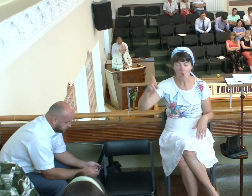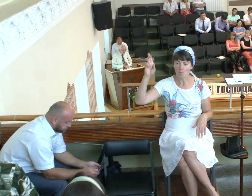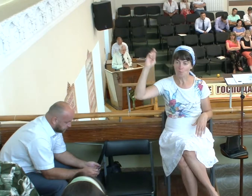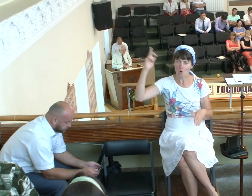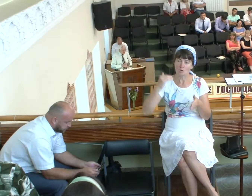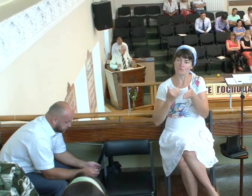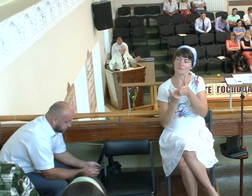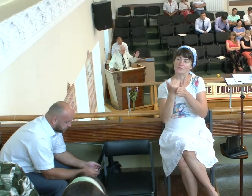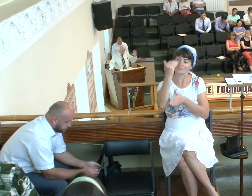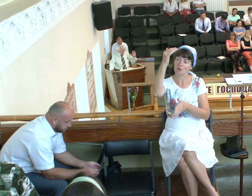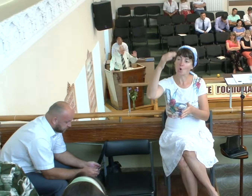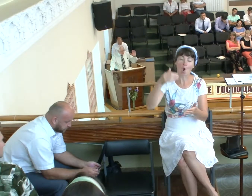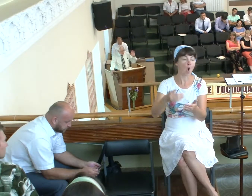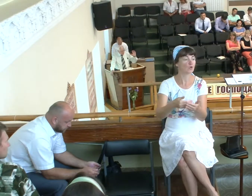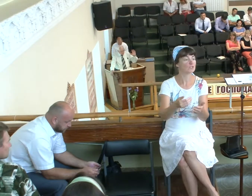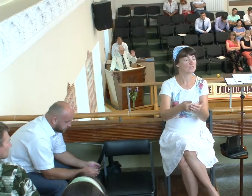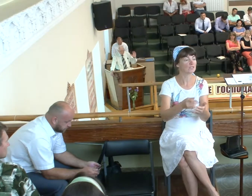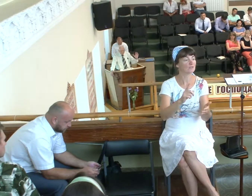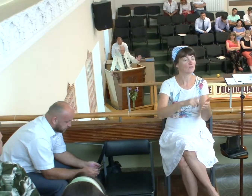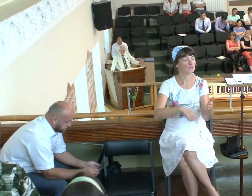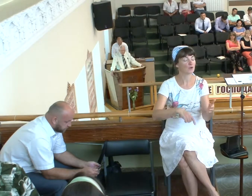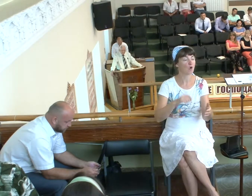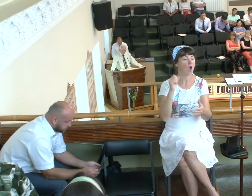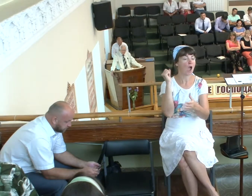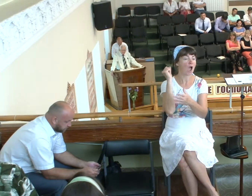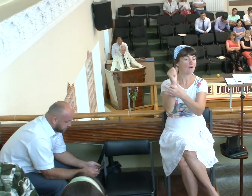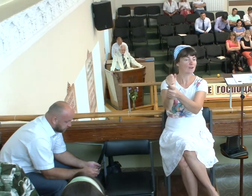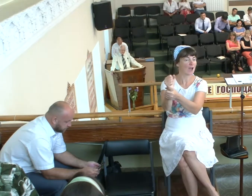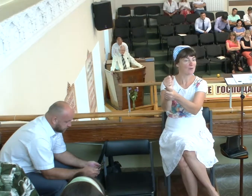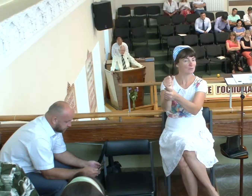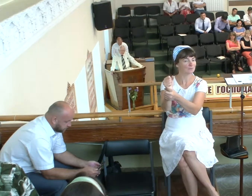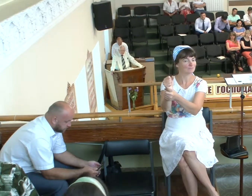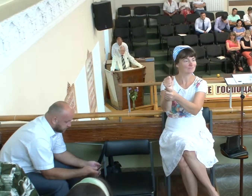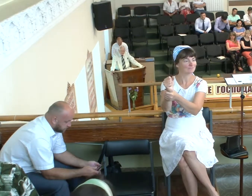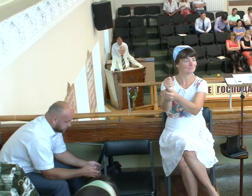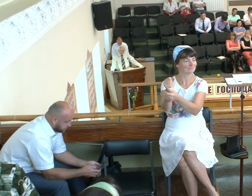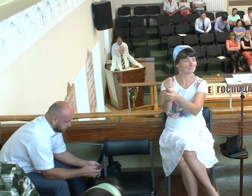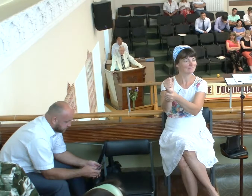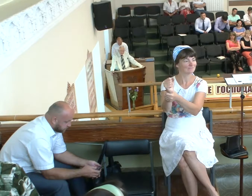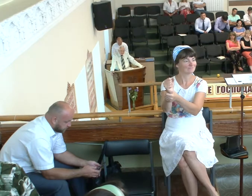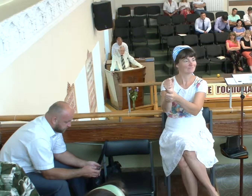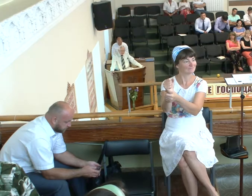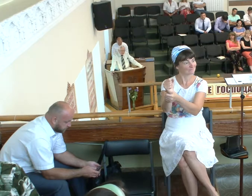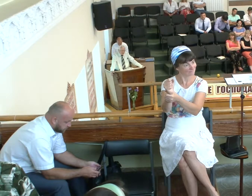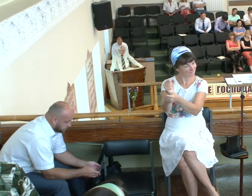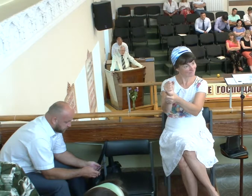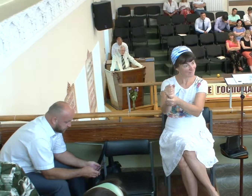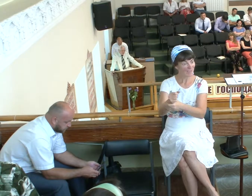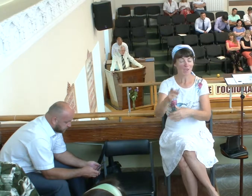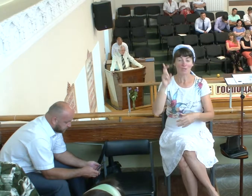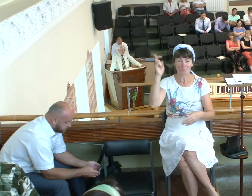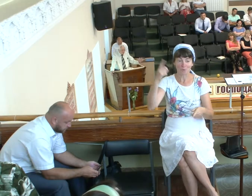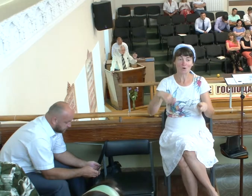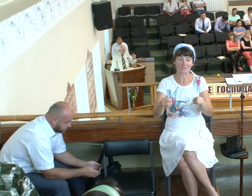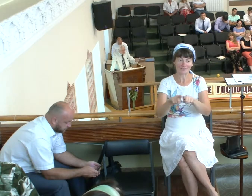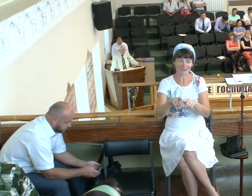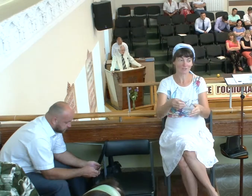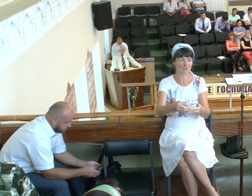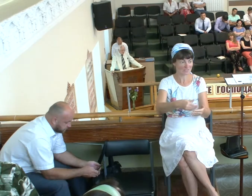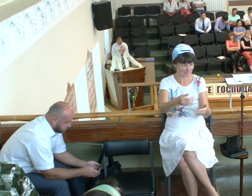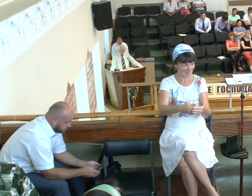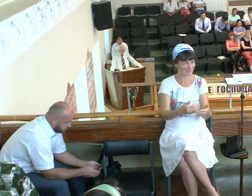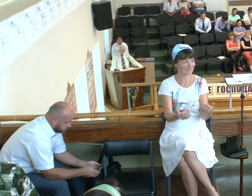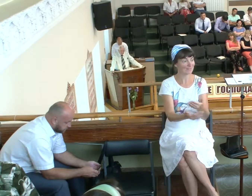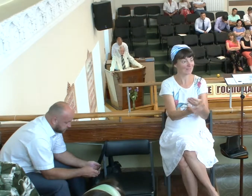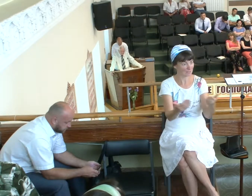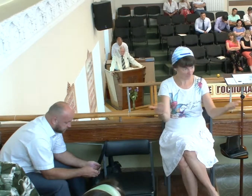Авраама. И поэтому такие благословения послал в его жизнь. Бог ценит нашу веру. И Бог